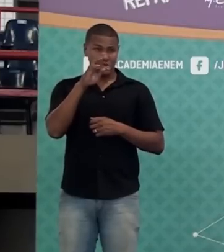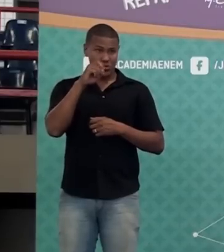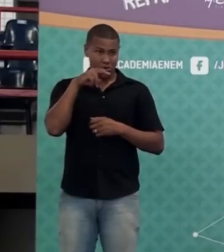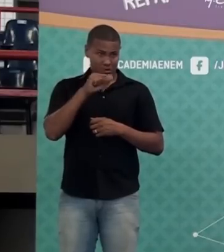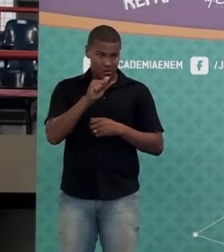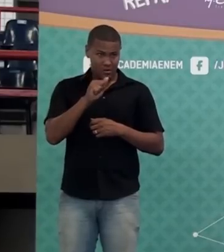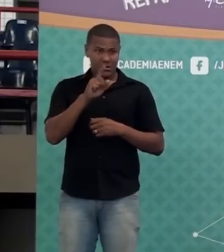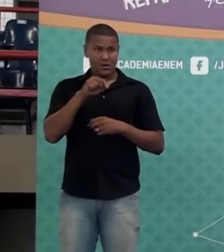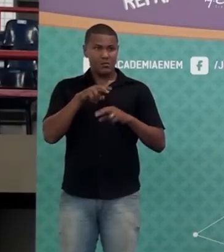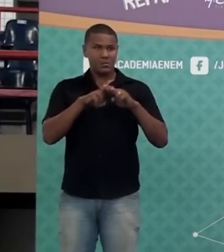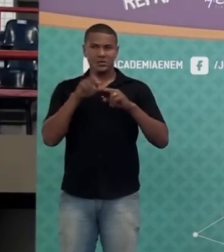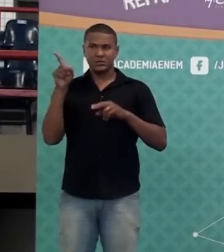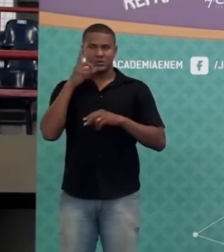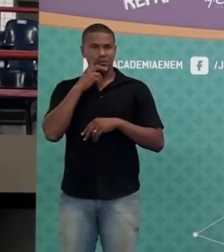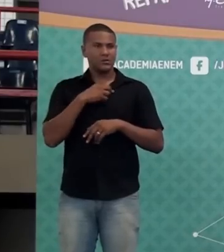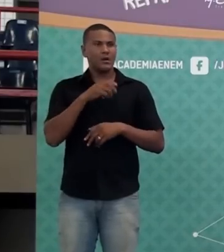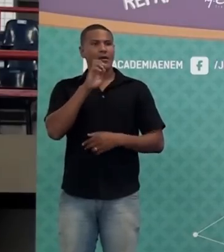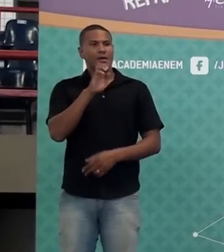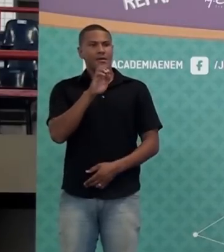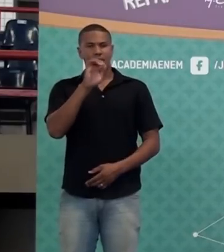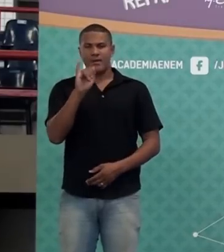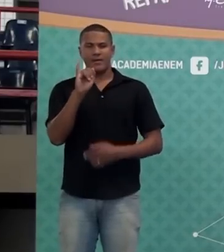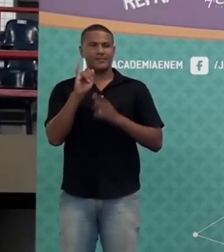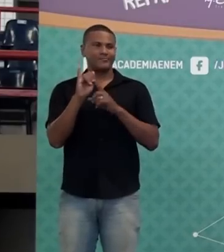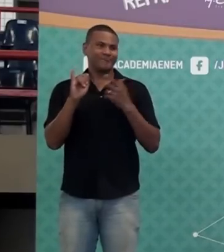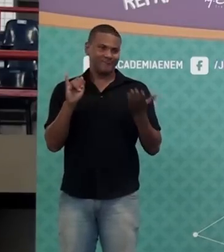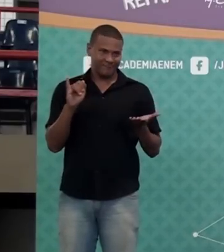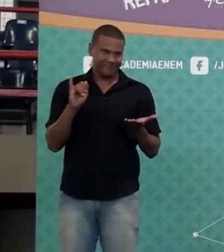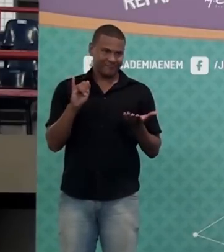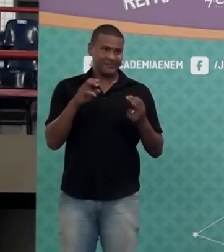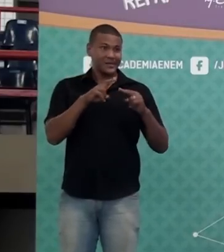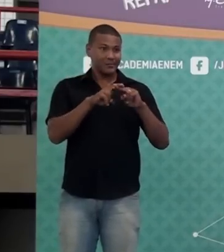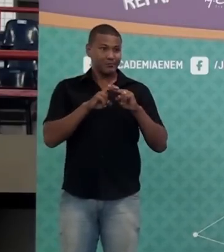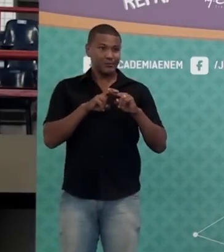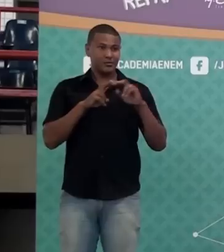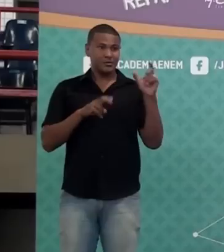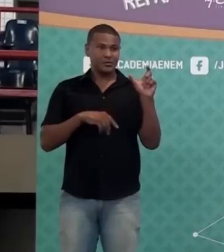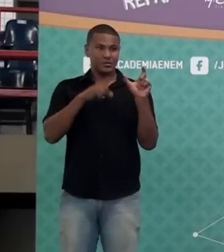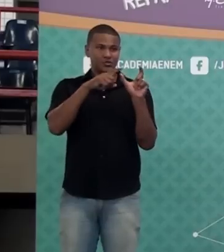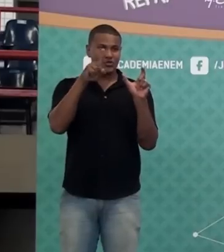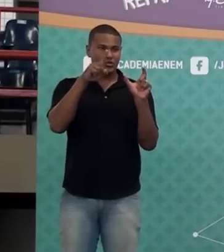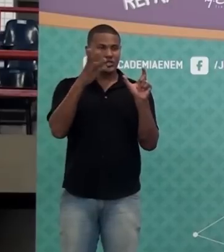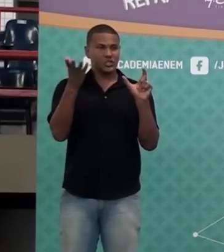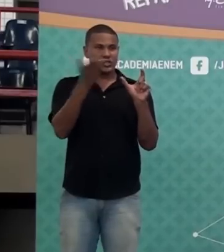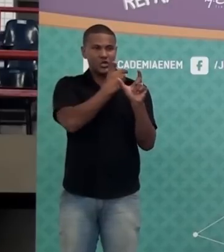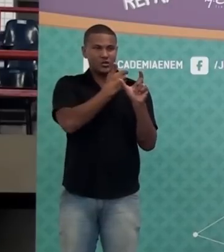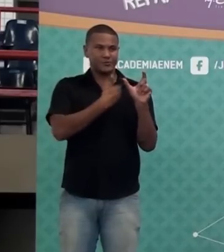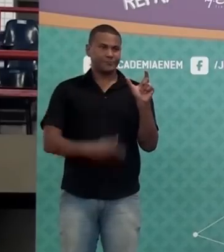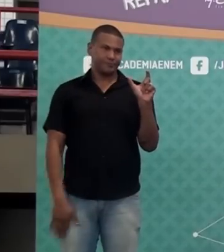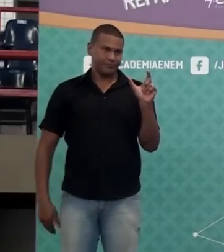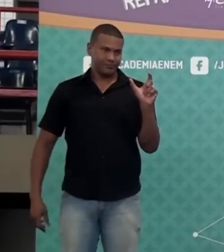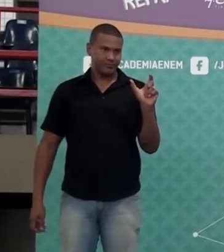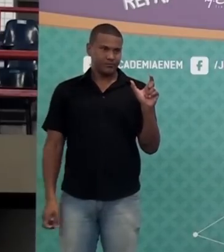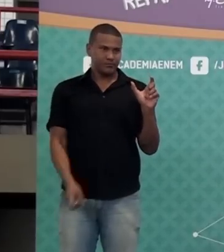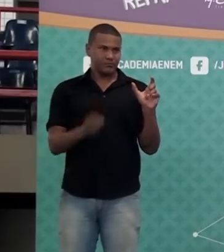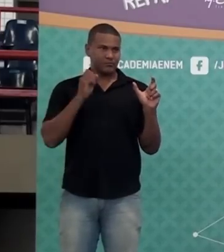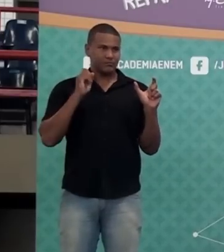dentro da penúltima sílaba tem o ditongo ei. Então agora eu escrevo geleia sem